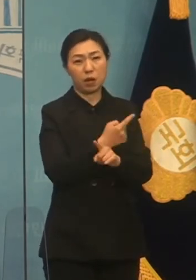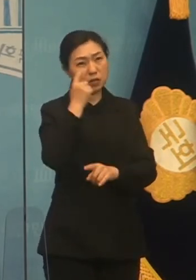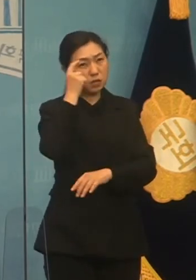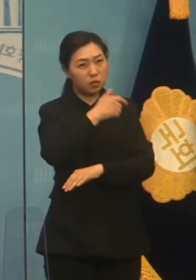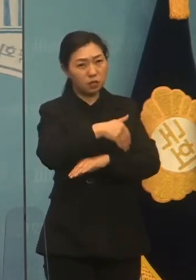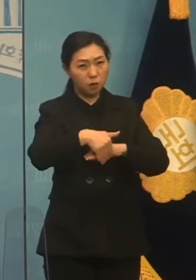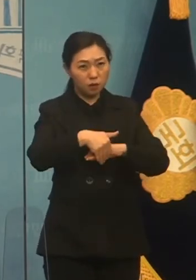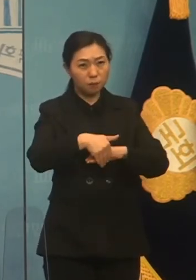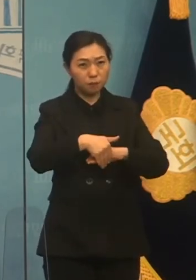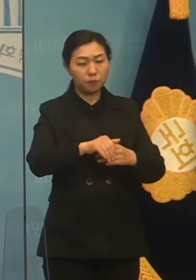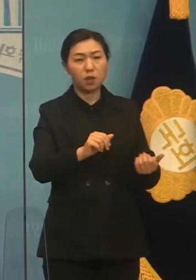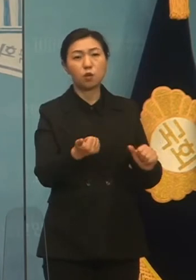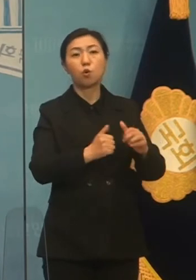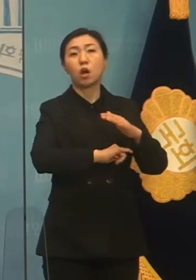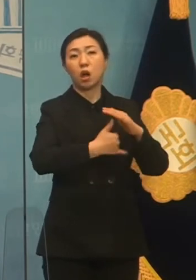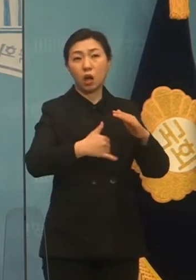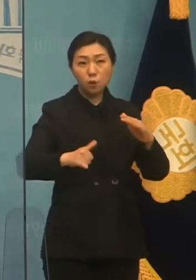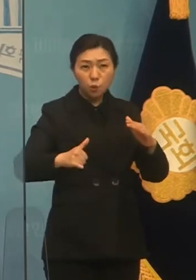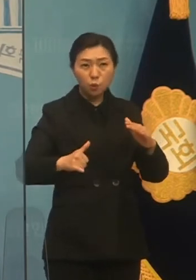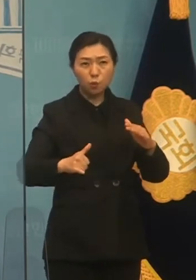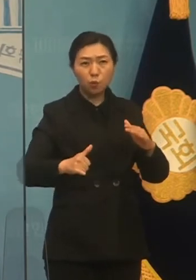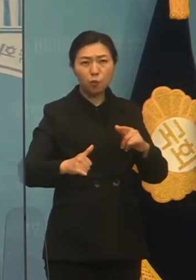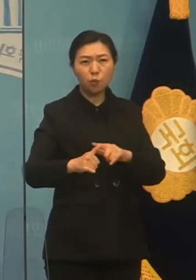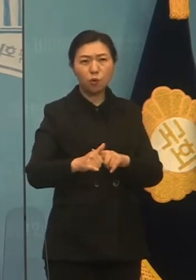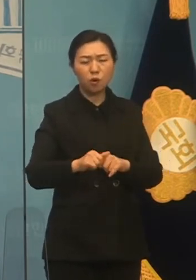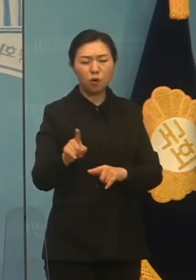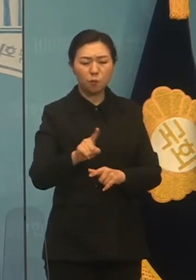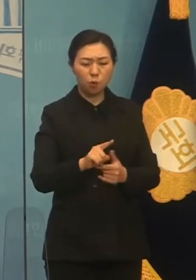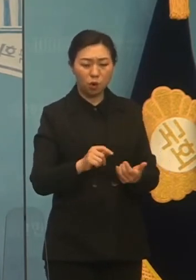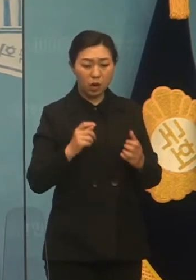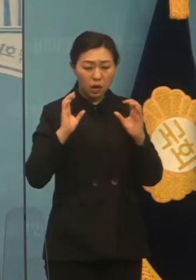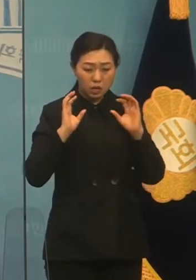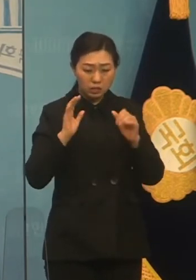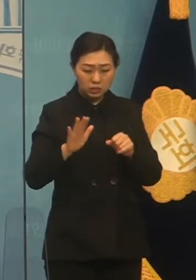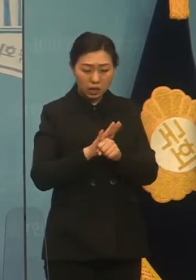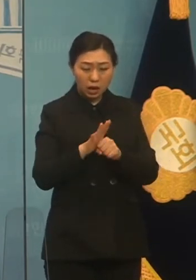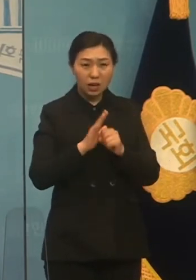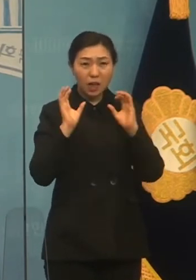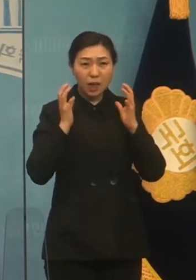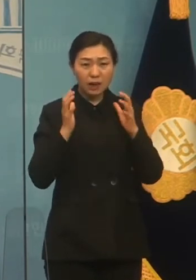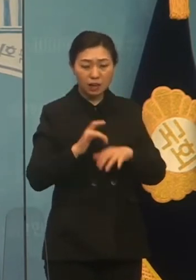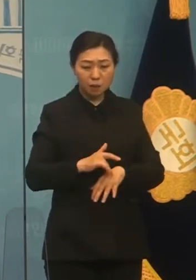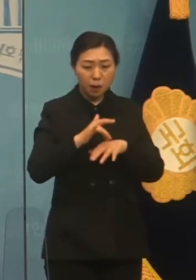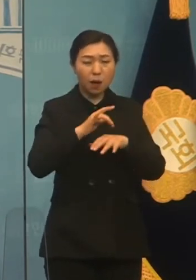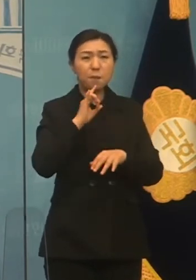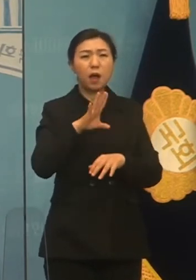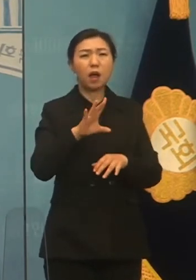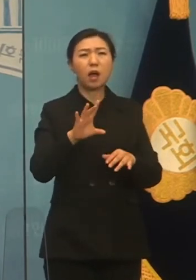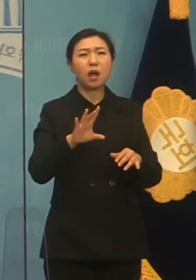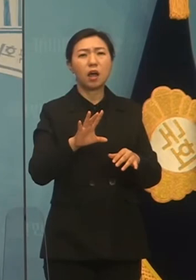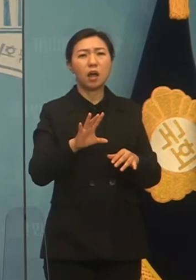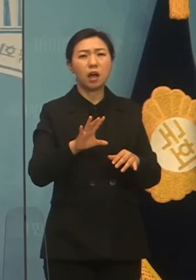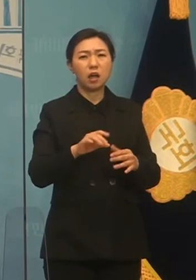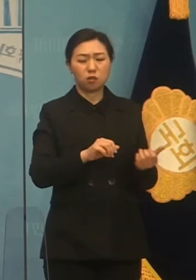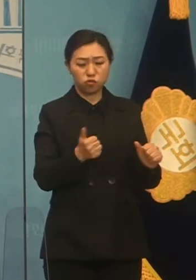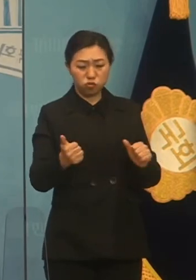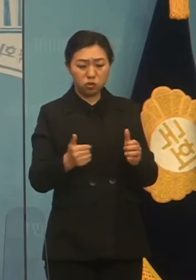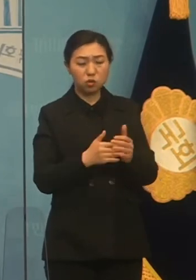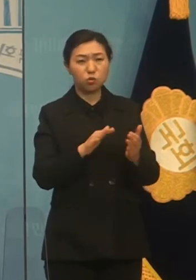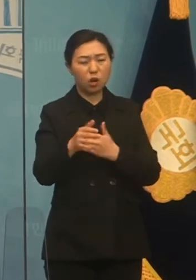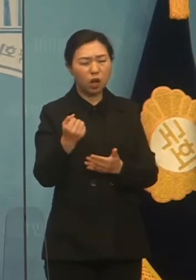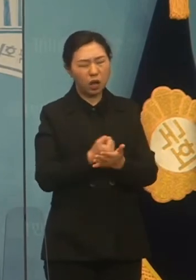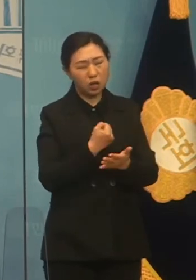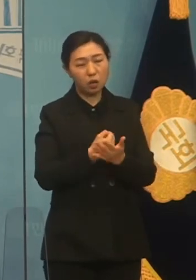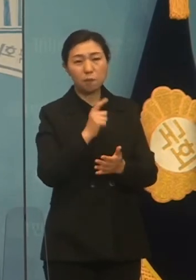절망은 사랑하는 어린 자녀를 잃고 범인을 찾지 못한 데서 그치지 않았습니다. 유가족을 위한